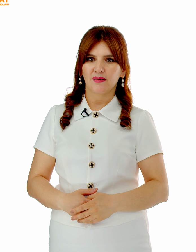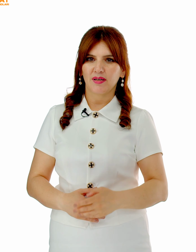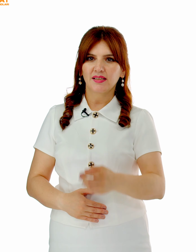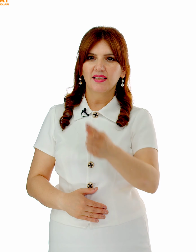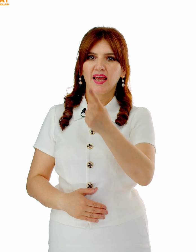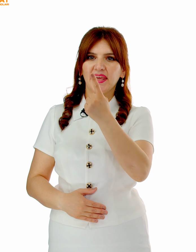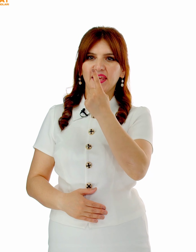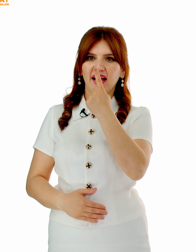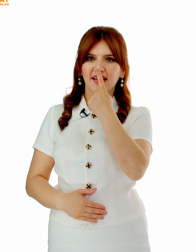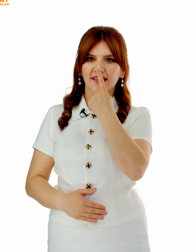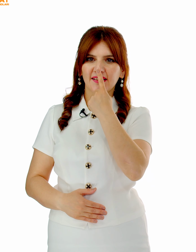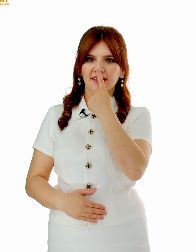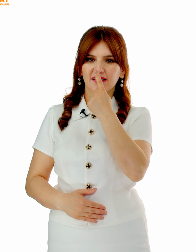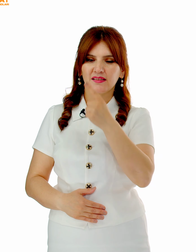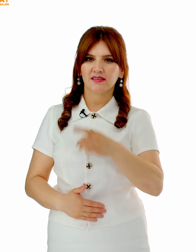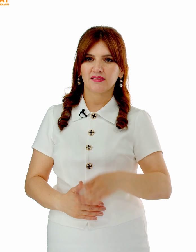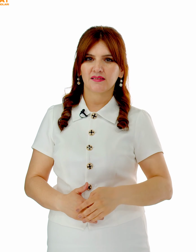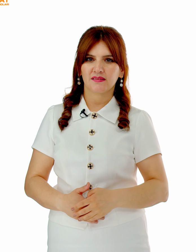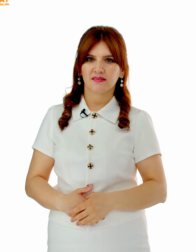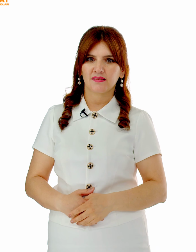Qaytaraman. Yaqin.